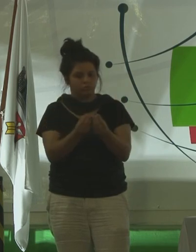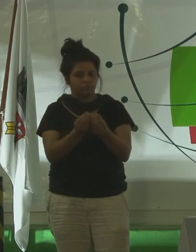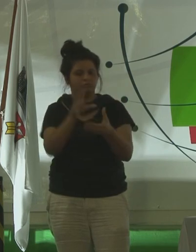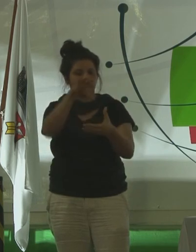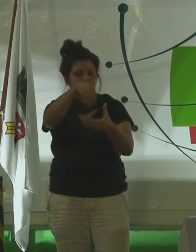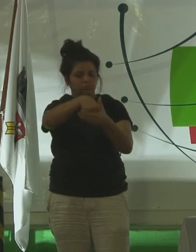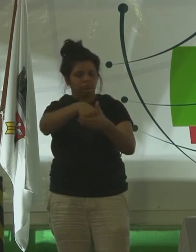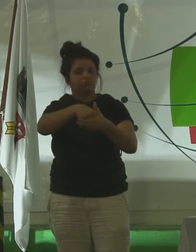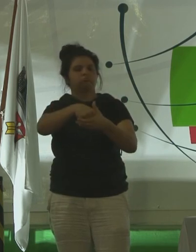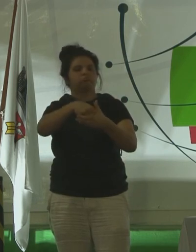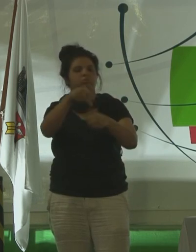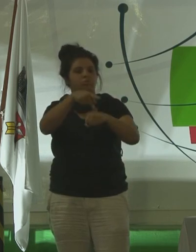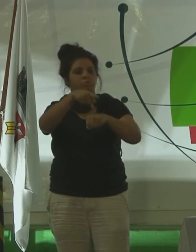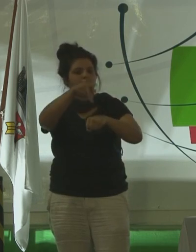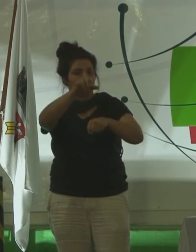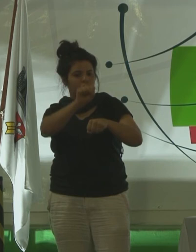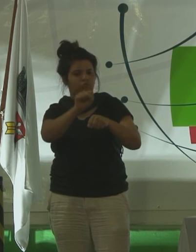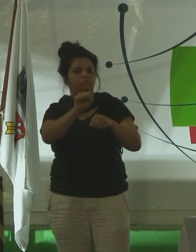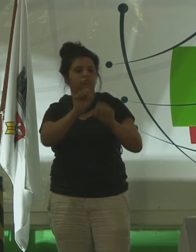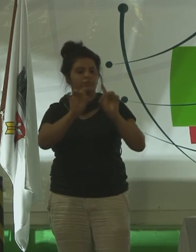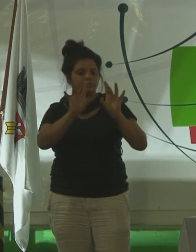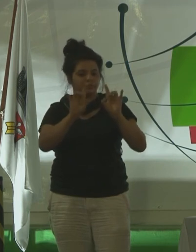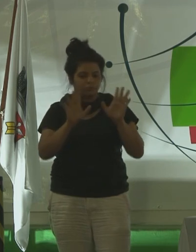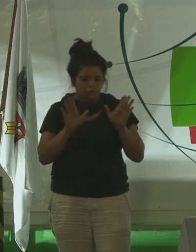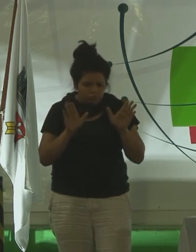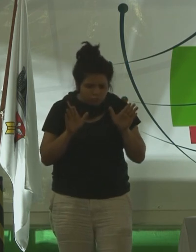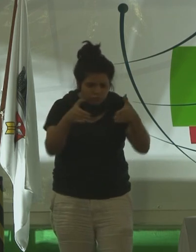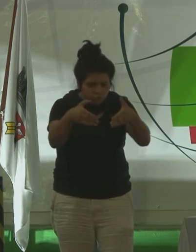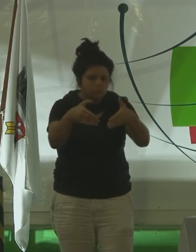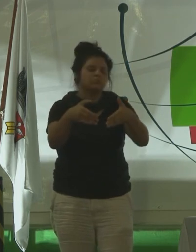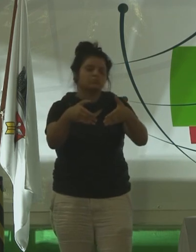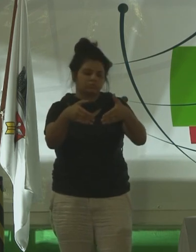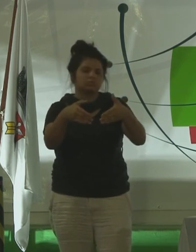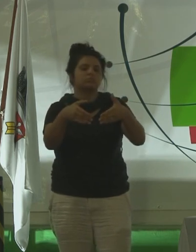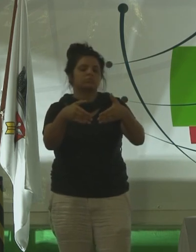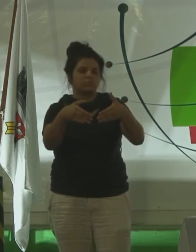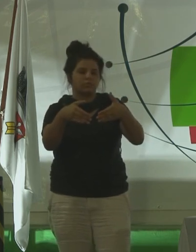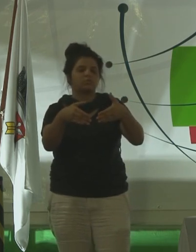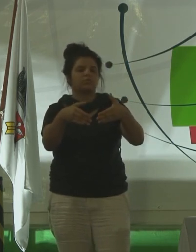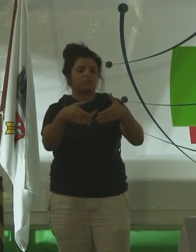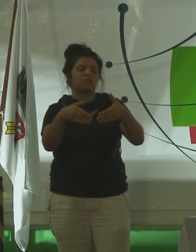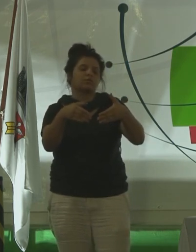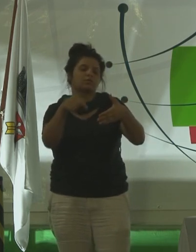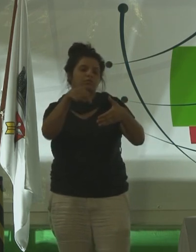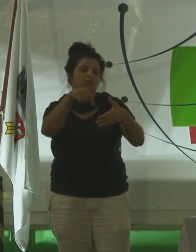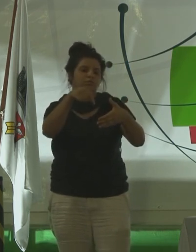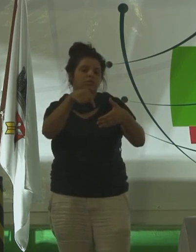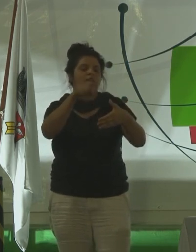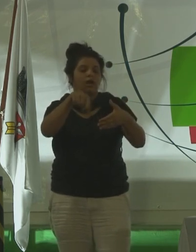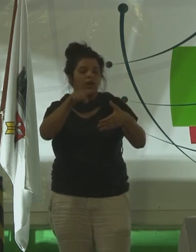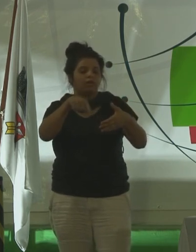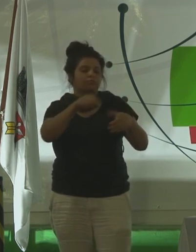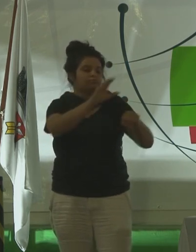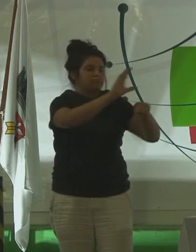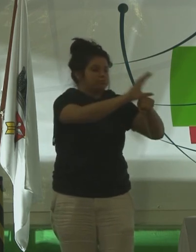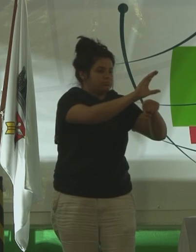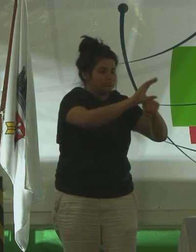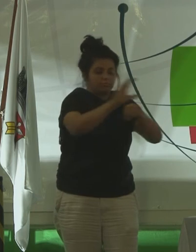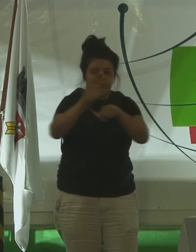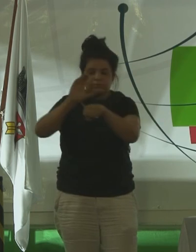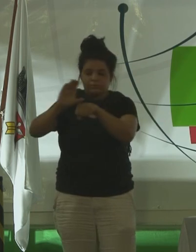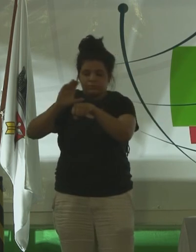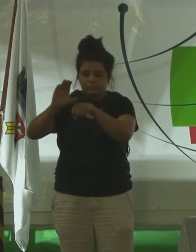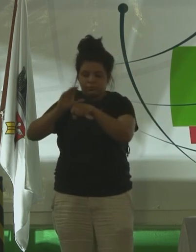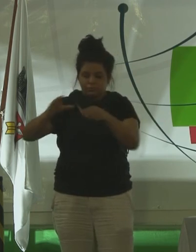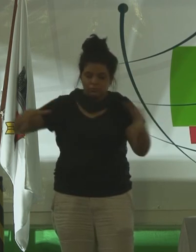aperfeiçoamento, pós-graduação e aperfeiçoamento em inclusão e educação especial, e na verdade foi a junção de dois cursos fixos